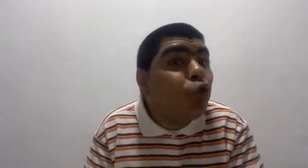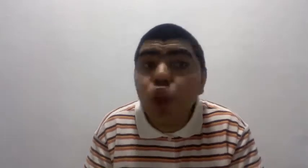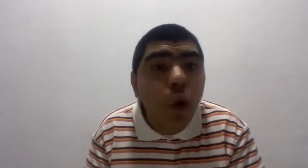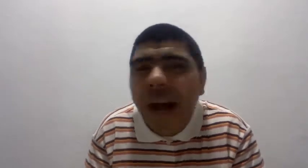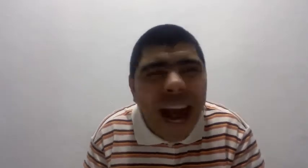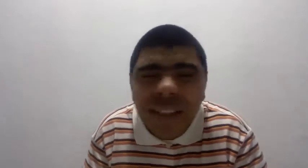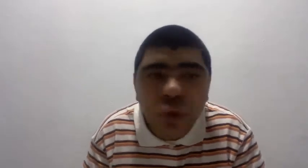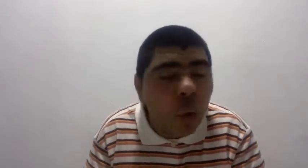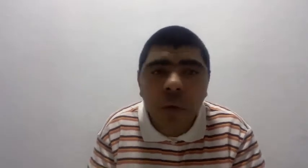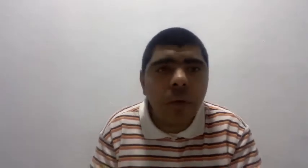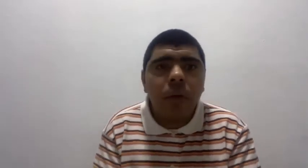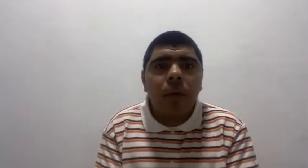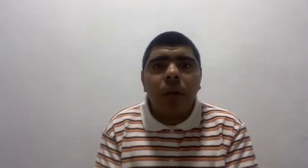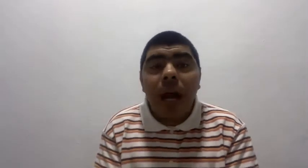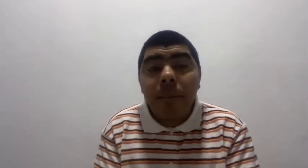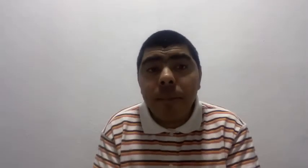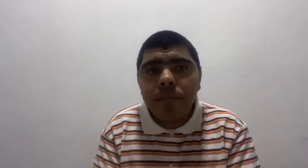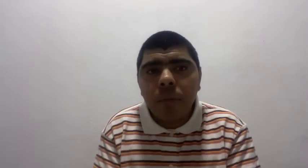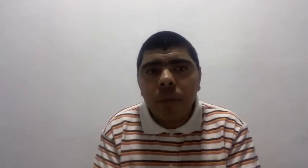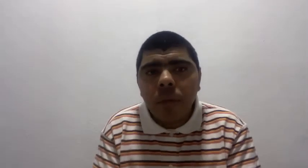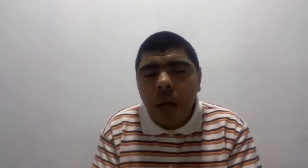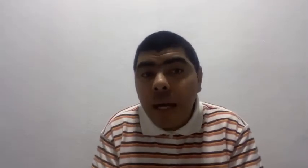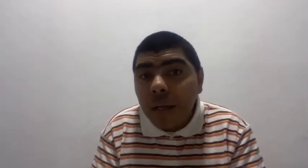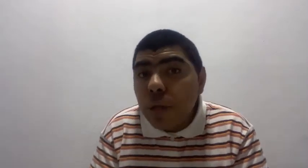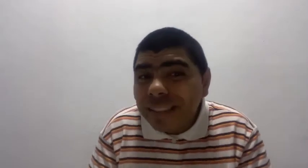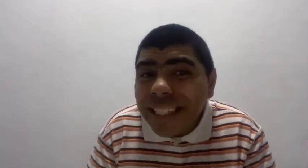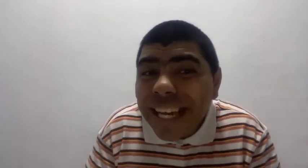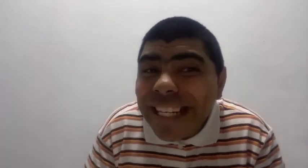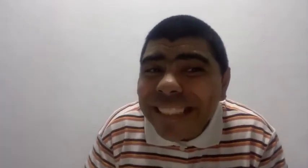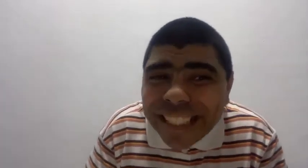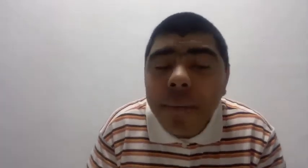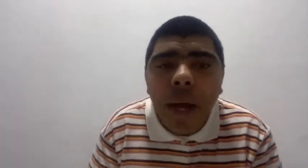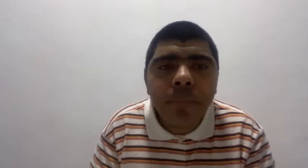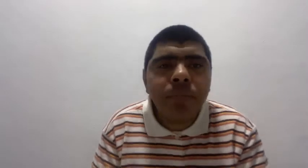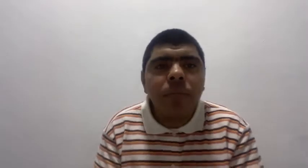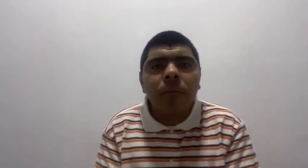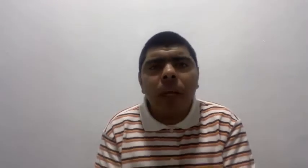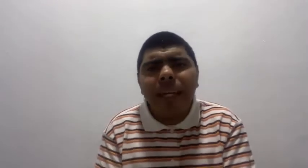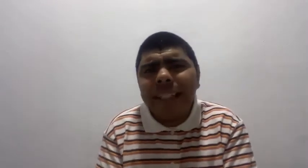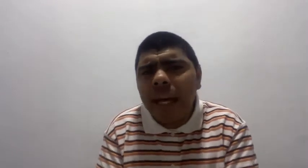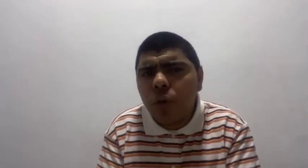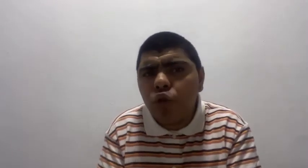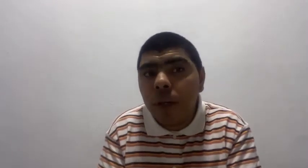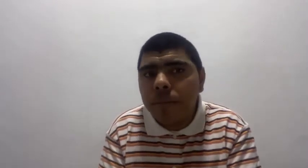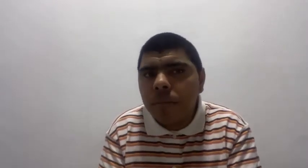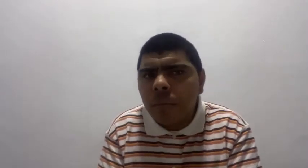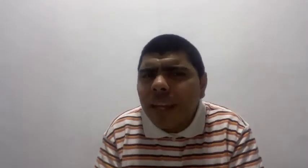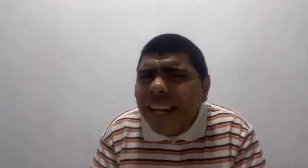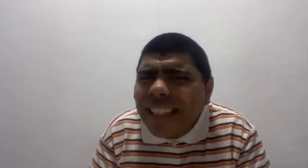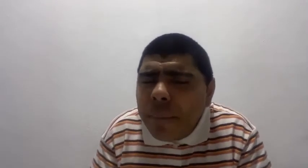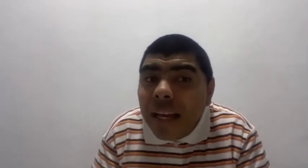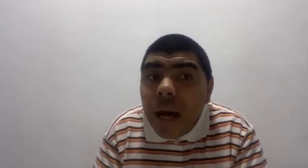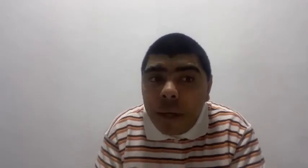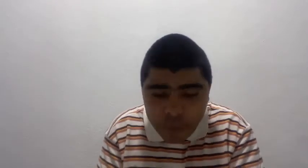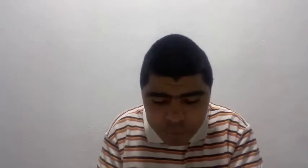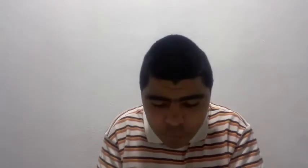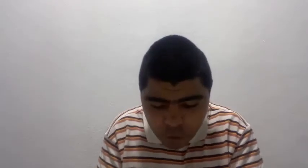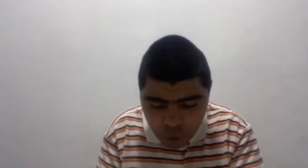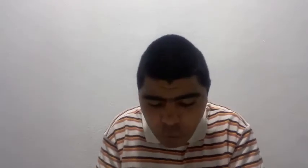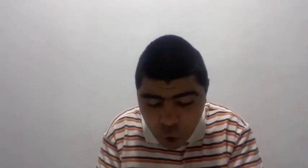y no bajando. Amén. Aleluya. Así que reciba en esta noche esta palabra. Amén. Como dijo